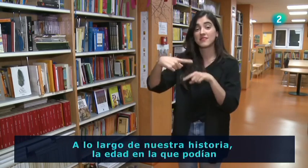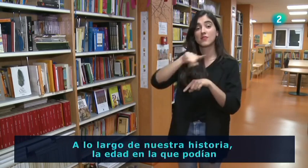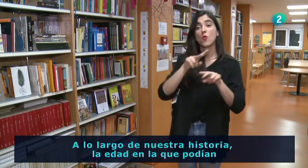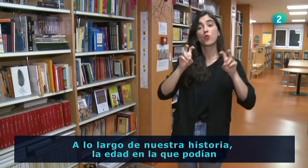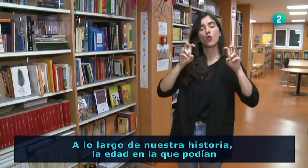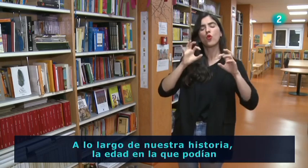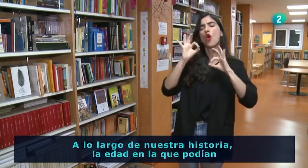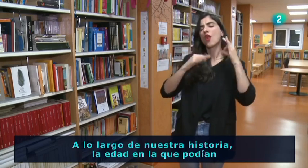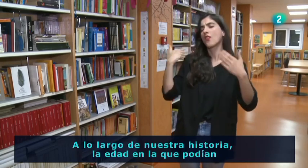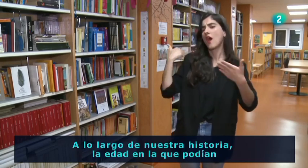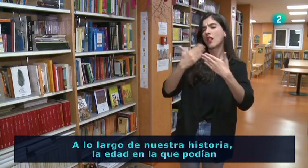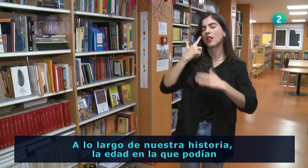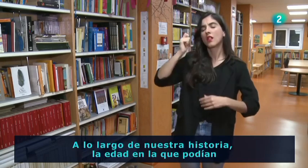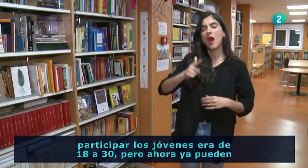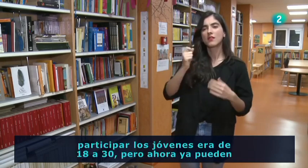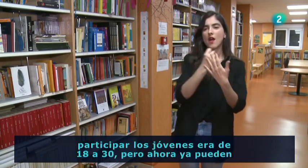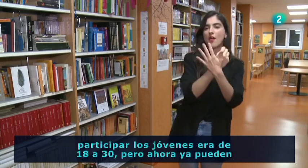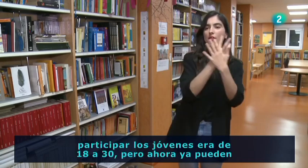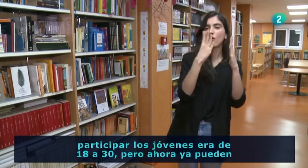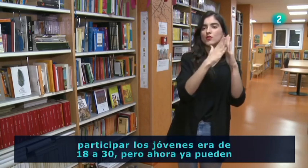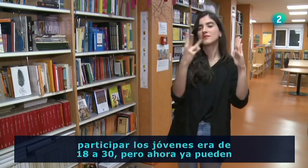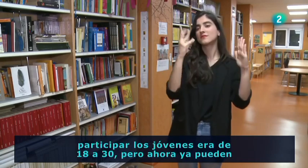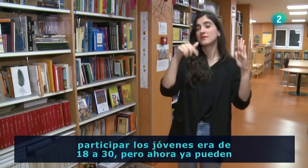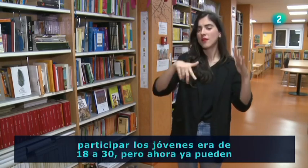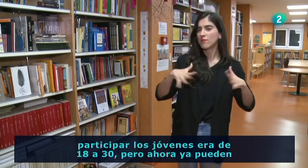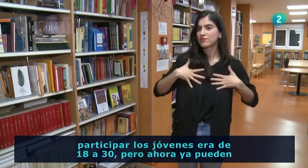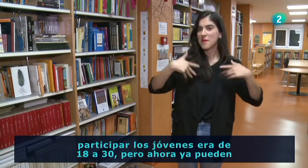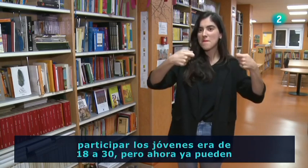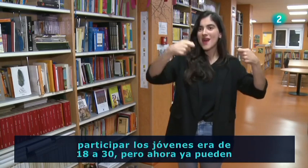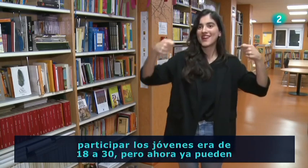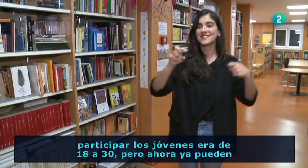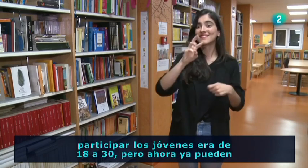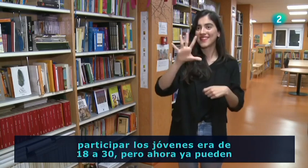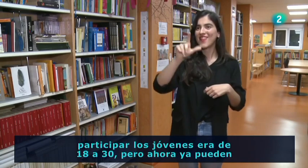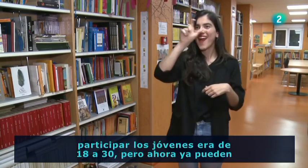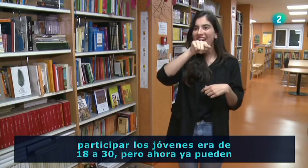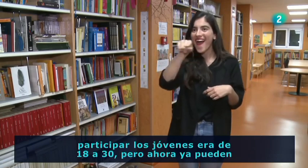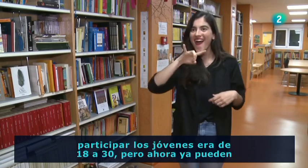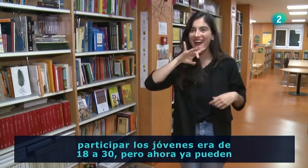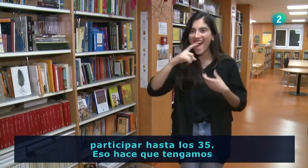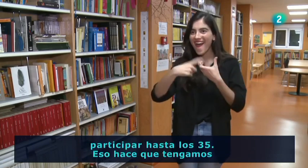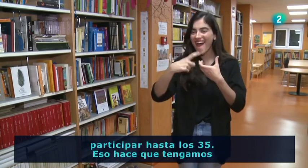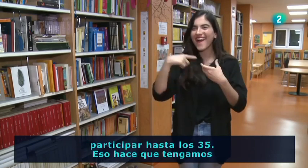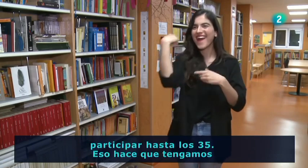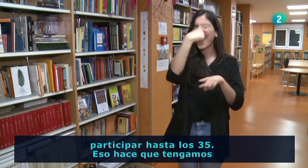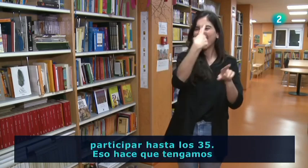historia, la edad en la que podían participar los jóvenes era de 18 a 30, pero ahora ya pueden participar hasta los 35.